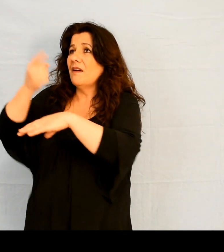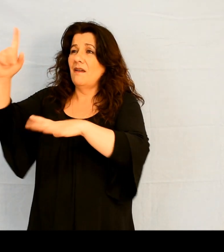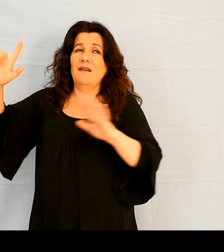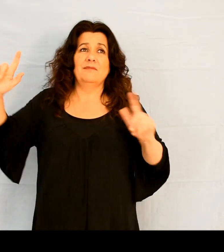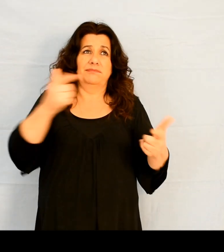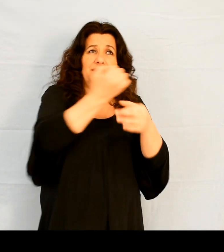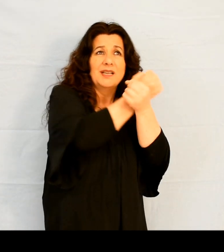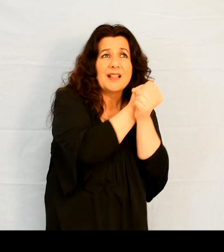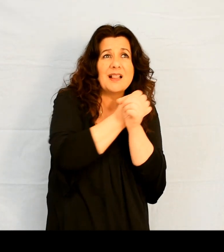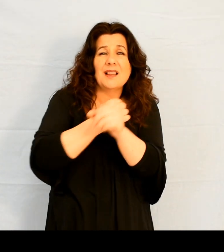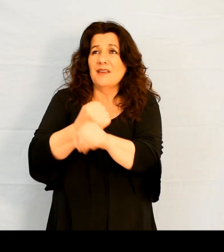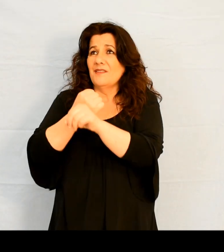crucifié.